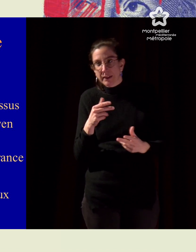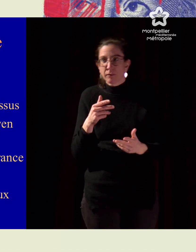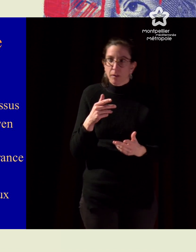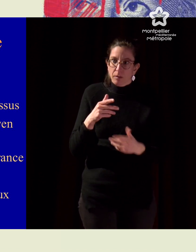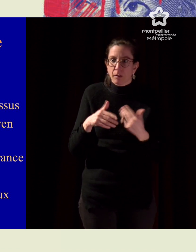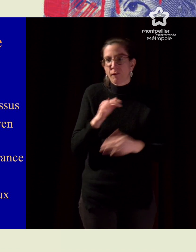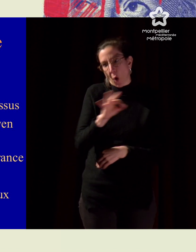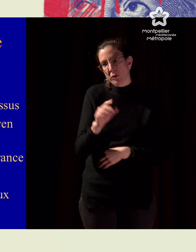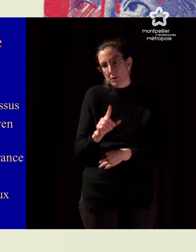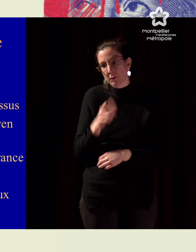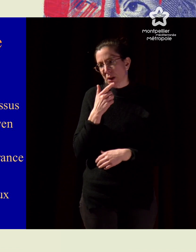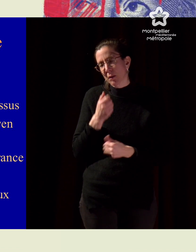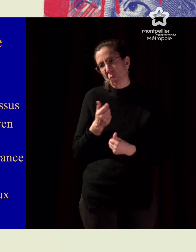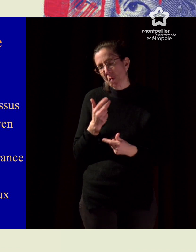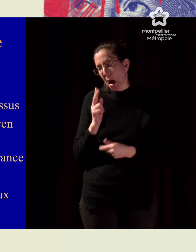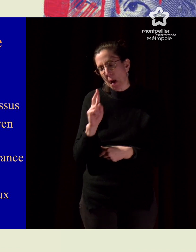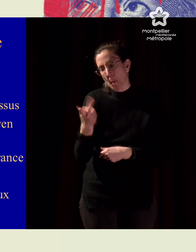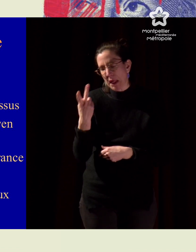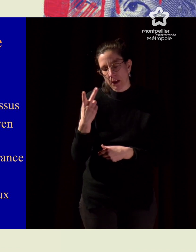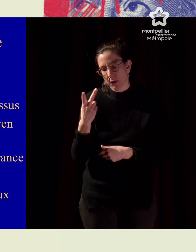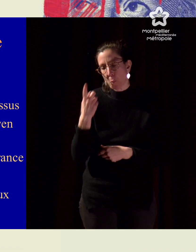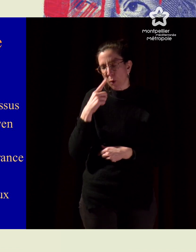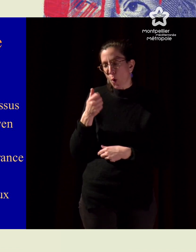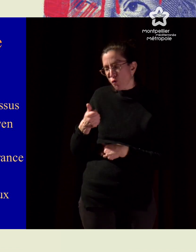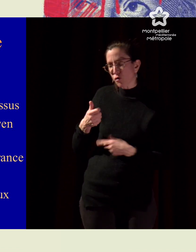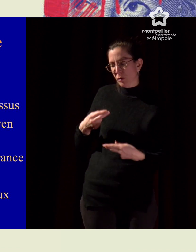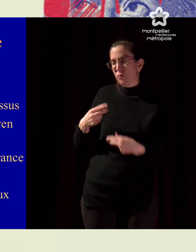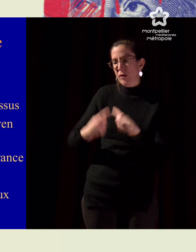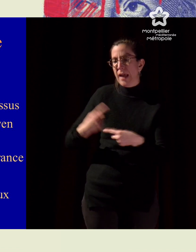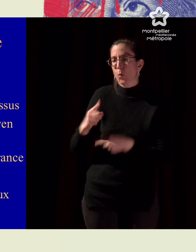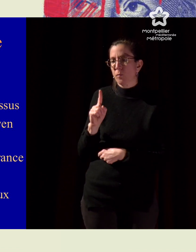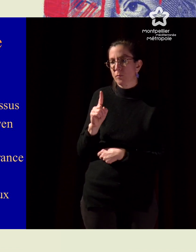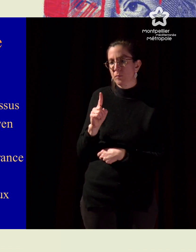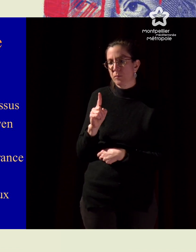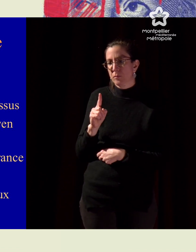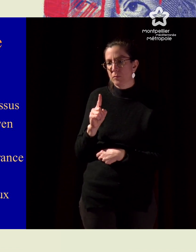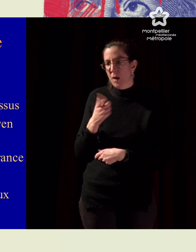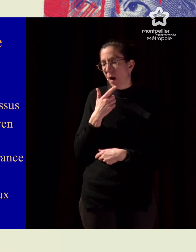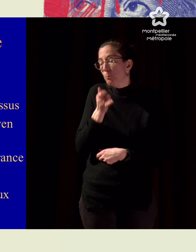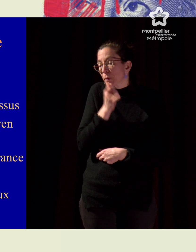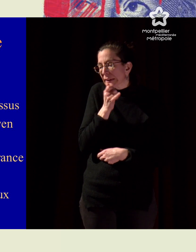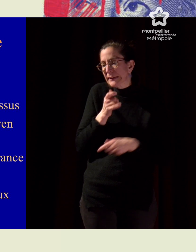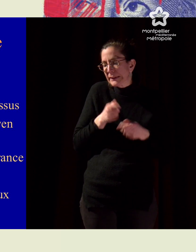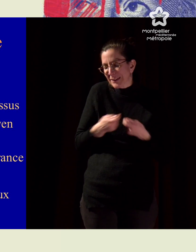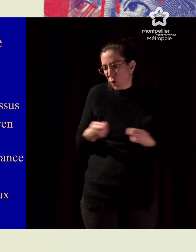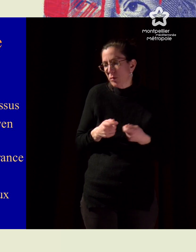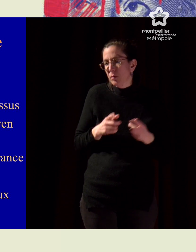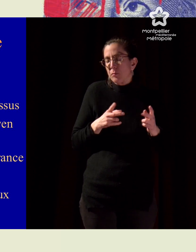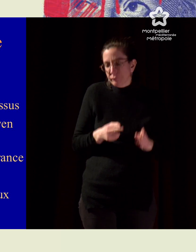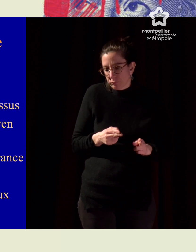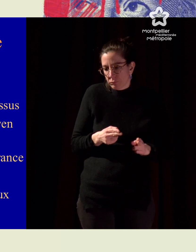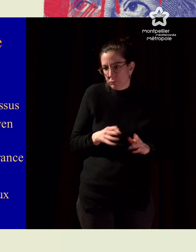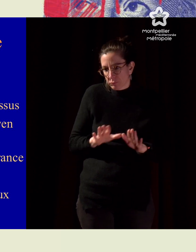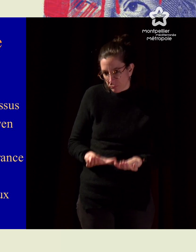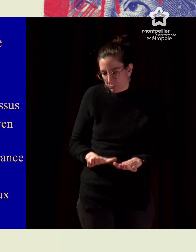génération. C'est essentiellement des migrations sur des petites distances. Il y a eu aussi, on retrouve des migrations sur des longues distances. Mais